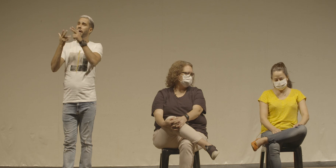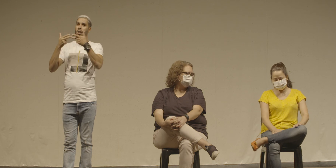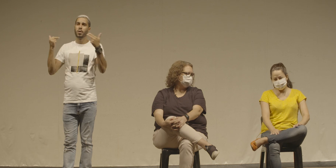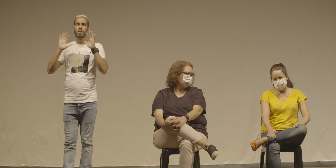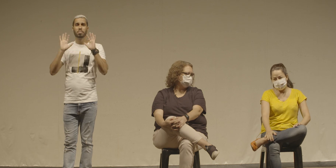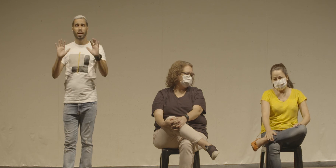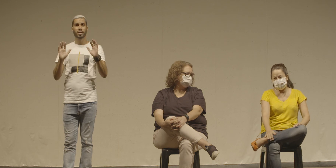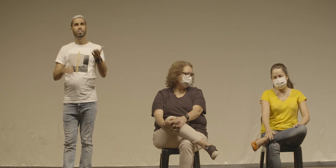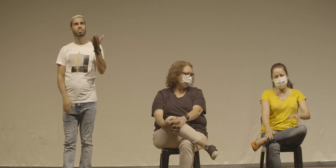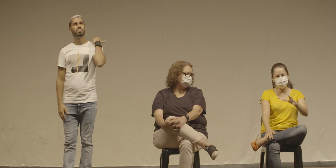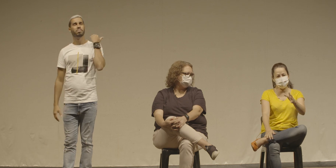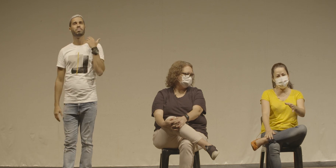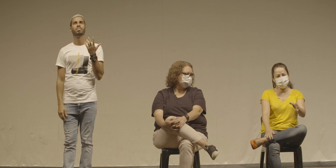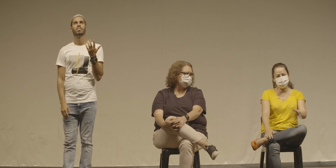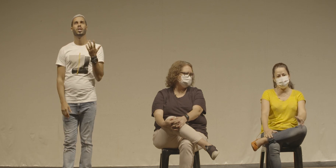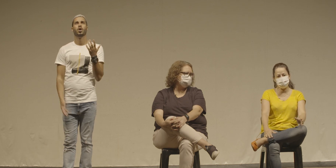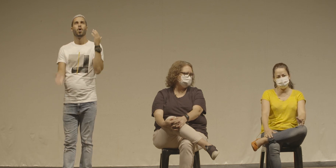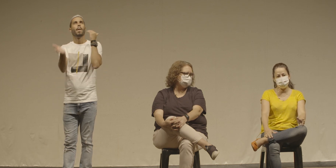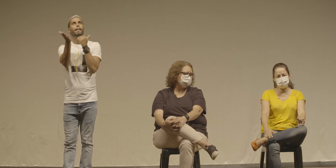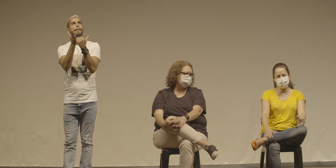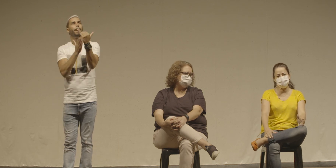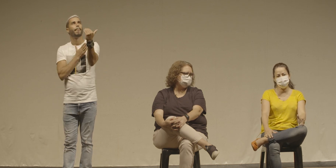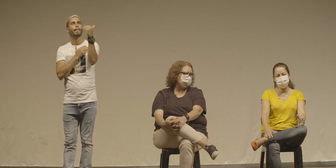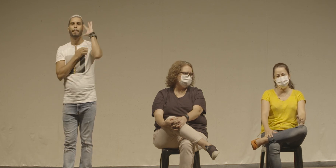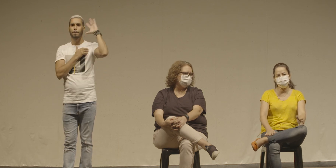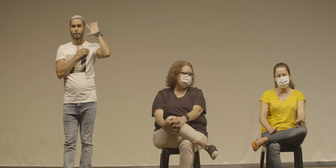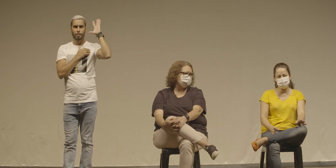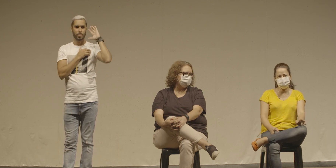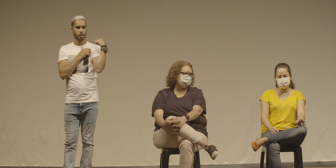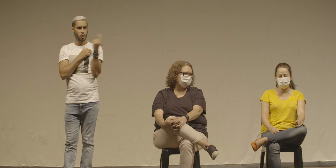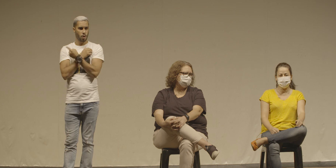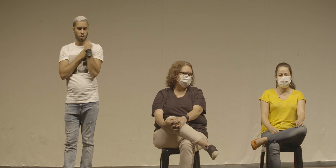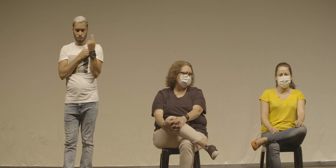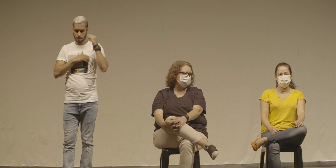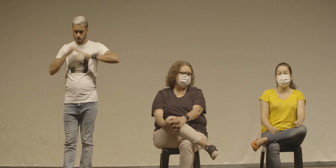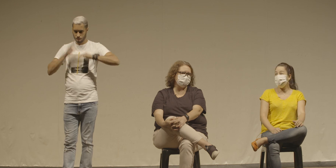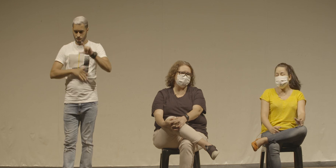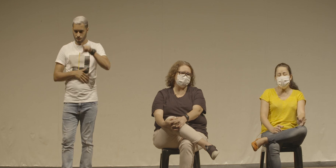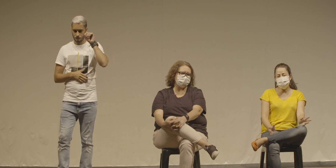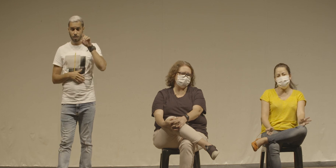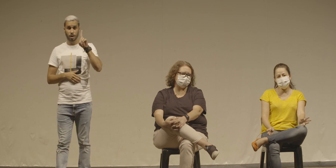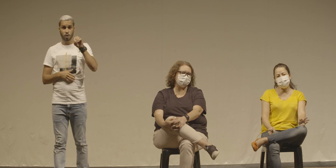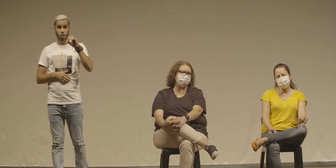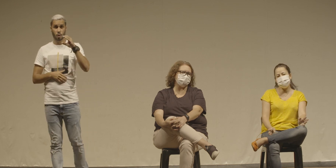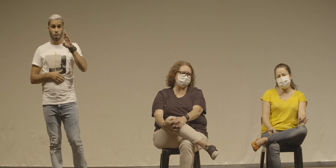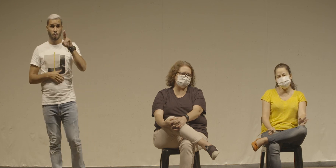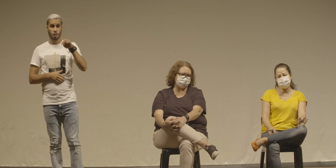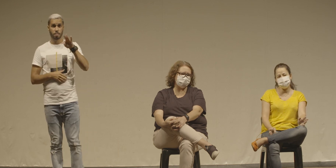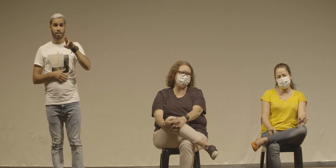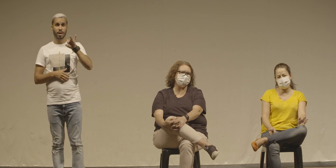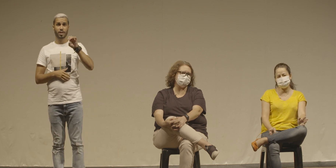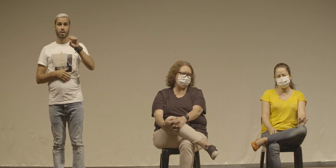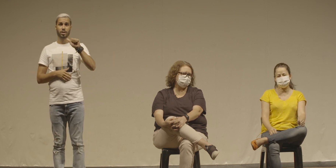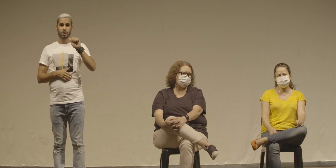a traçar esse caminho como documentarista, eu acho que muita coisa mudou. Muitas portas se abriram também dentro